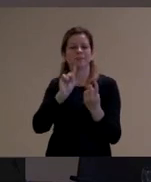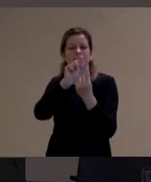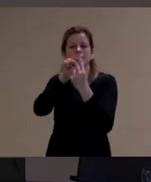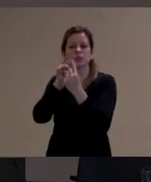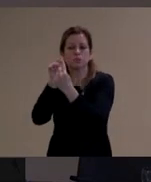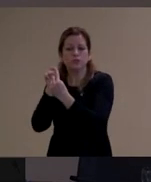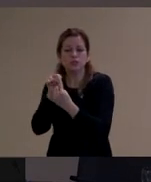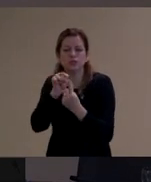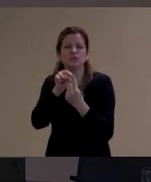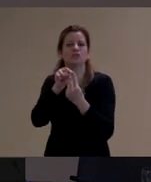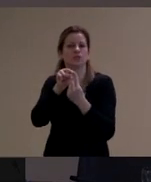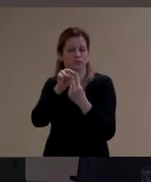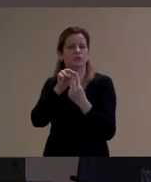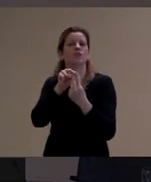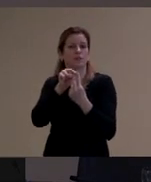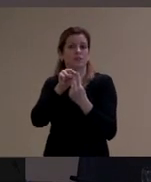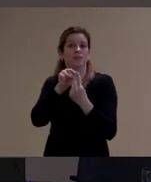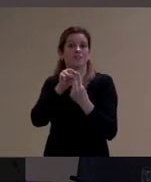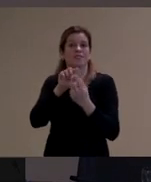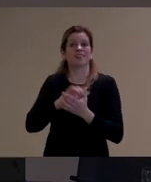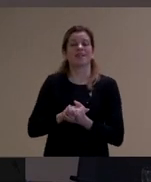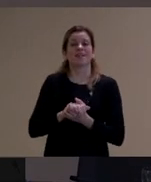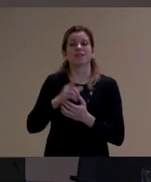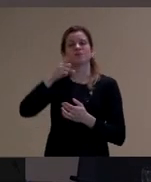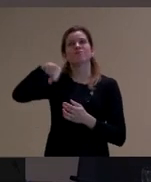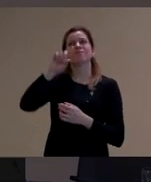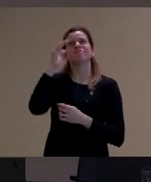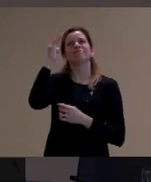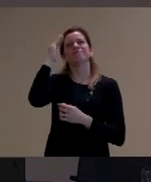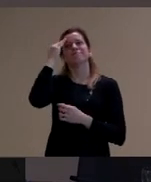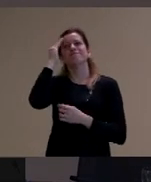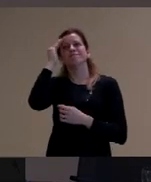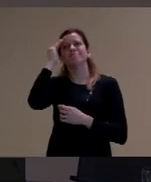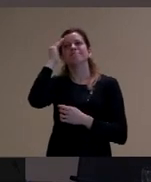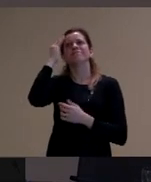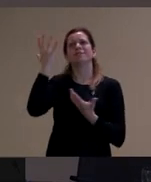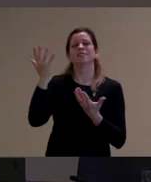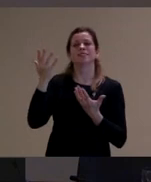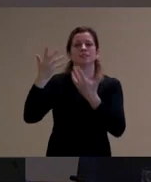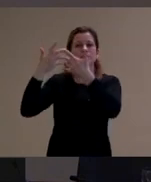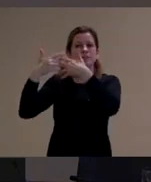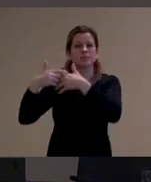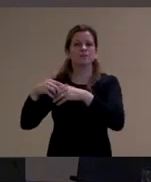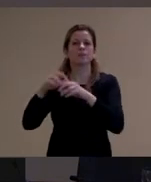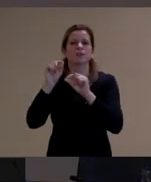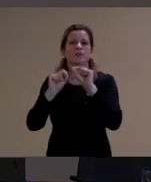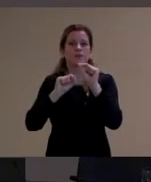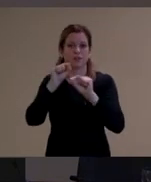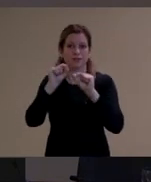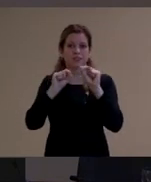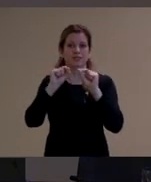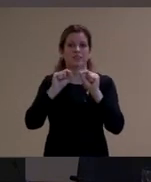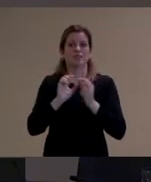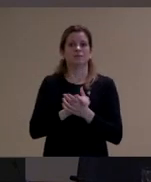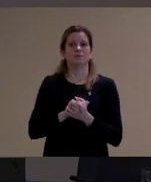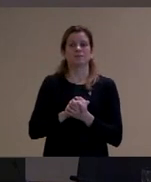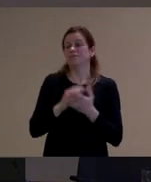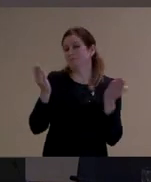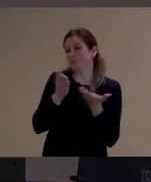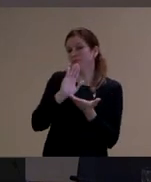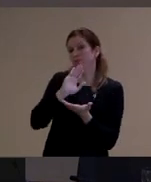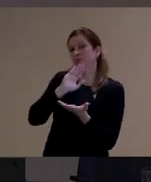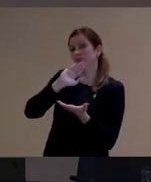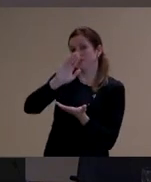de aprendizagem desenvolvimento nosso contabilizamos e comparamos conceitualmente né como hoje à tarde